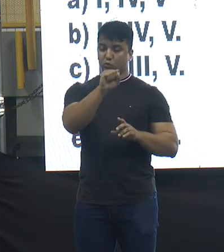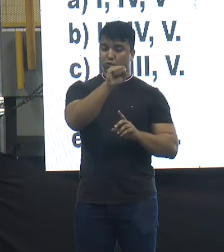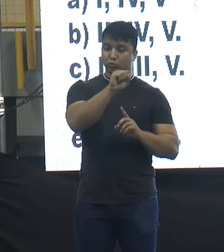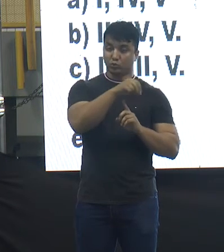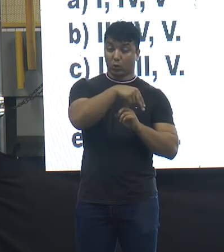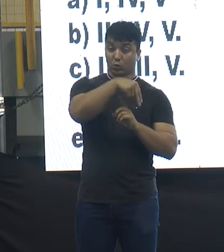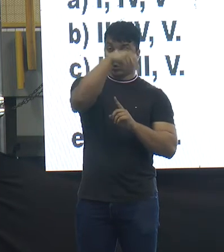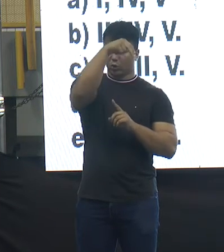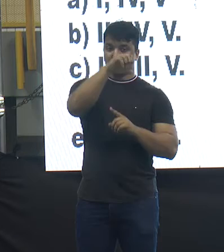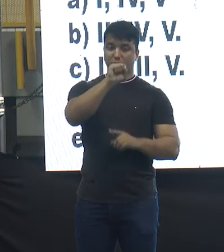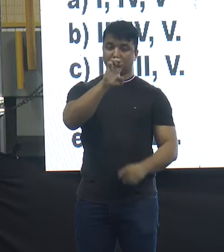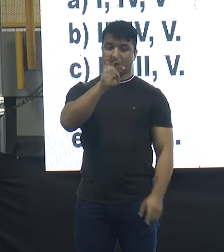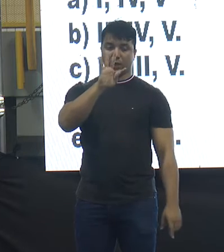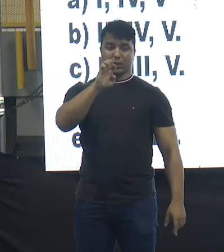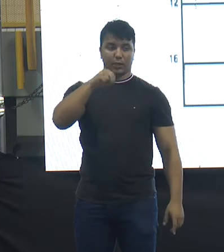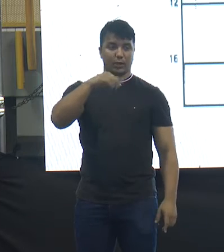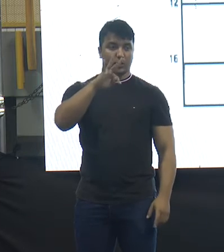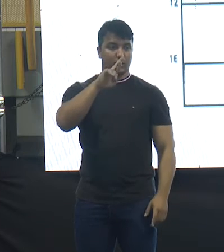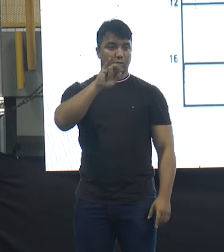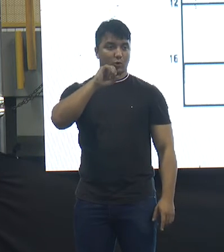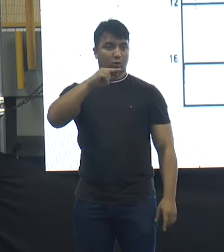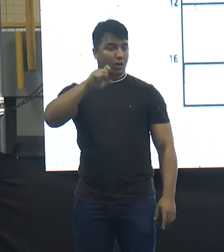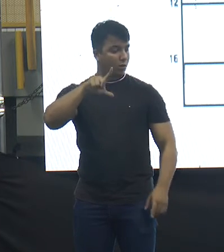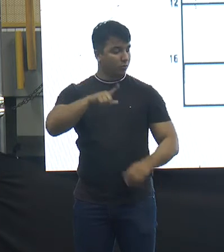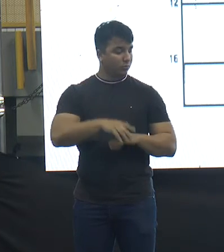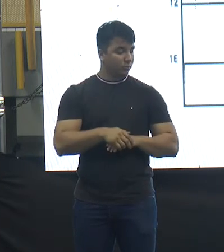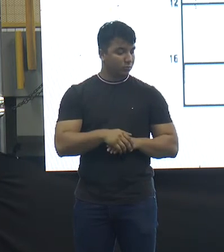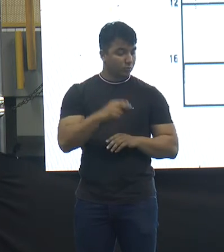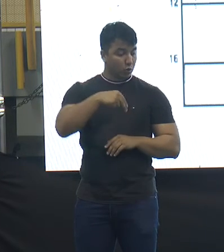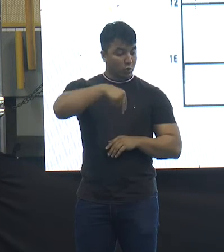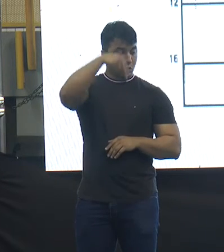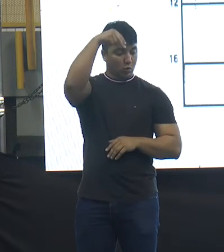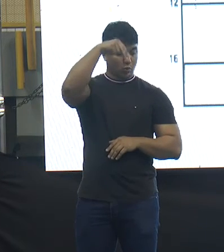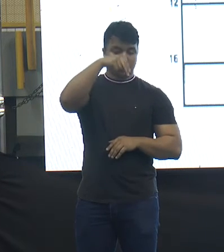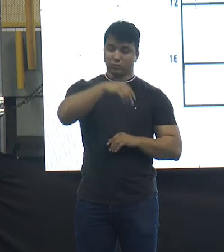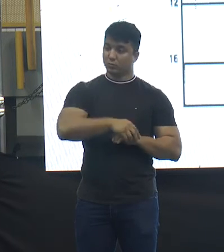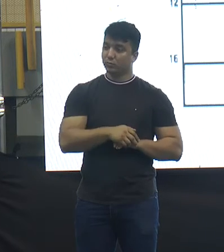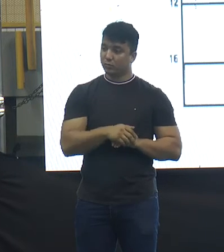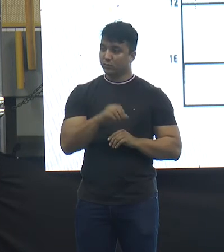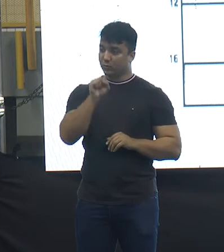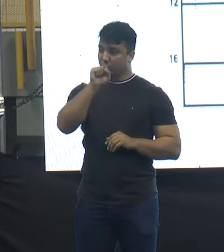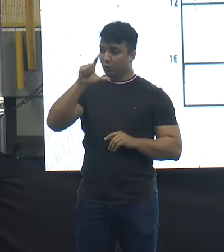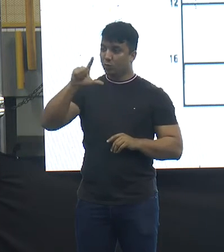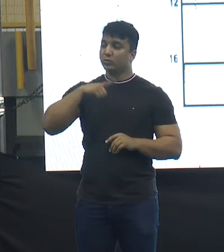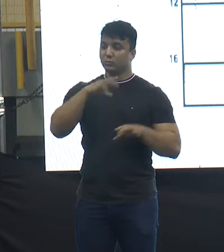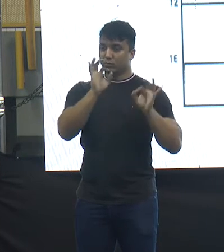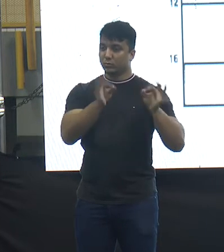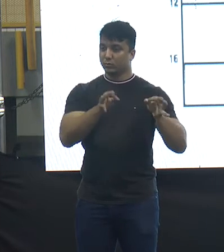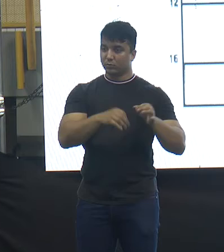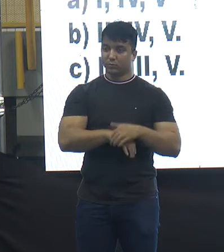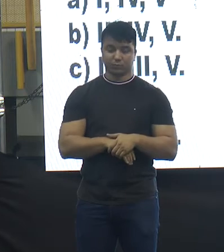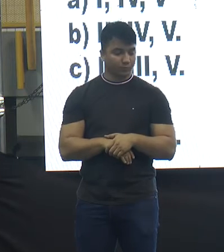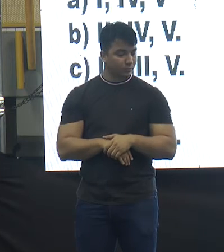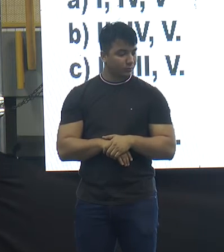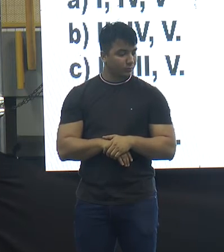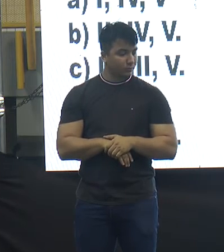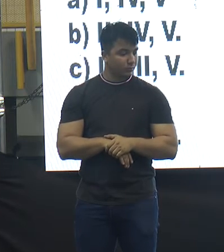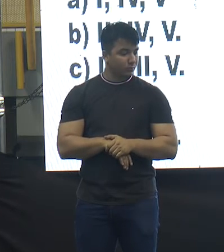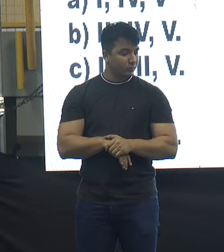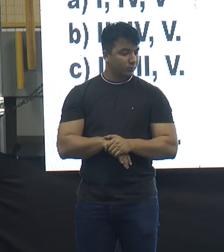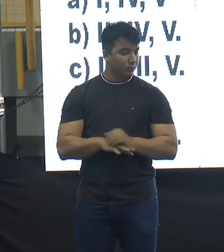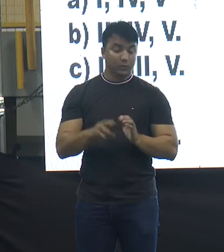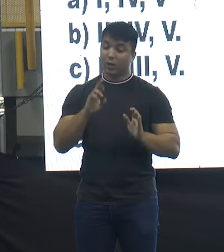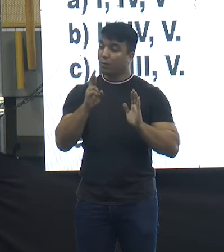mais ao norte do Nordeste. Onde é que está São Luís? Lá em cima. O item está verdadeiro.